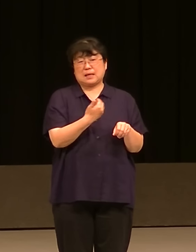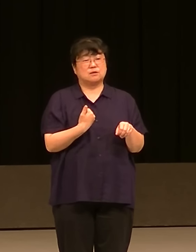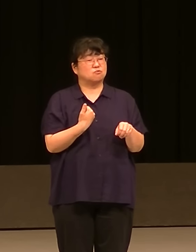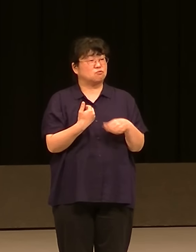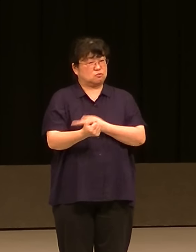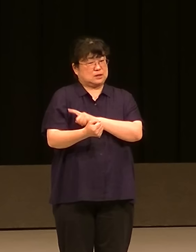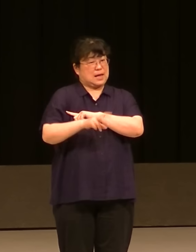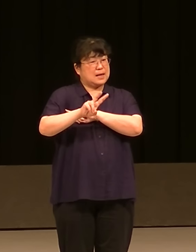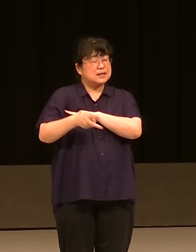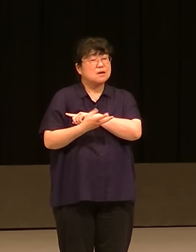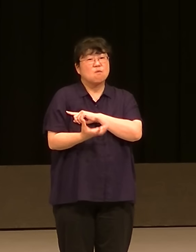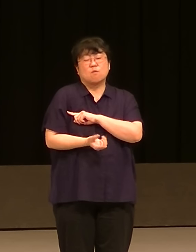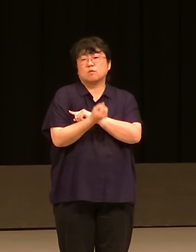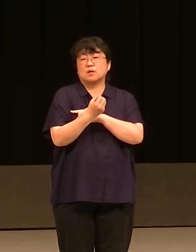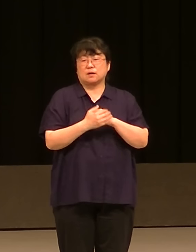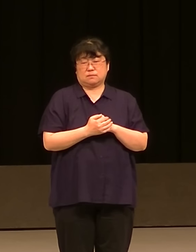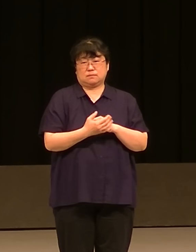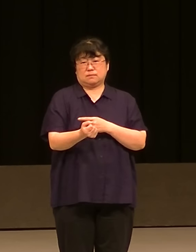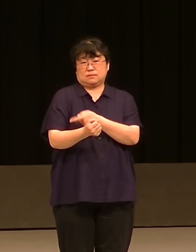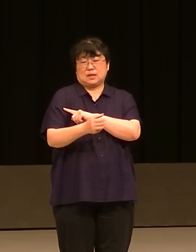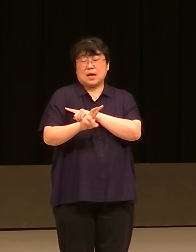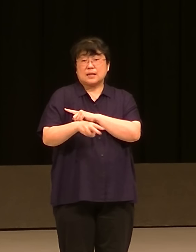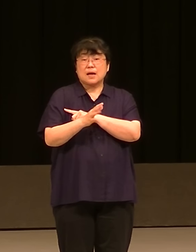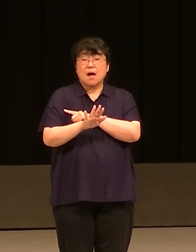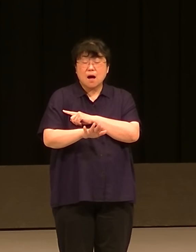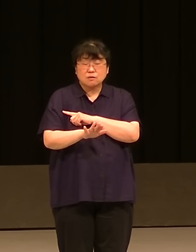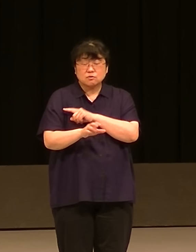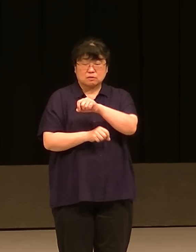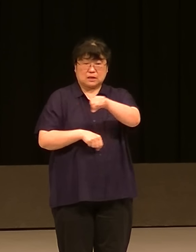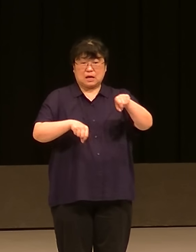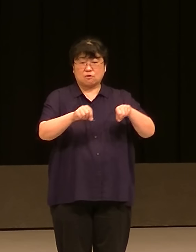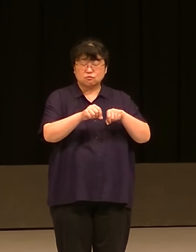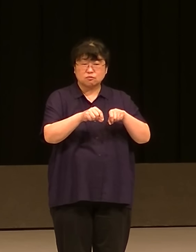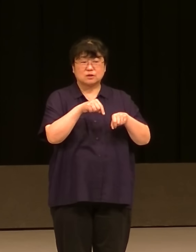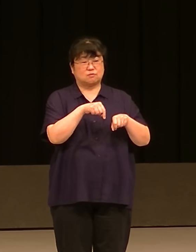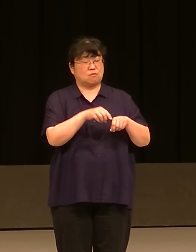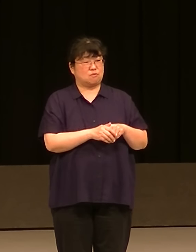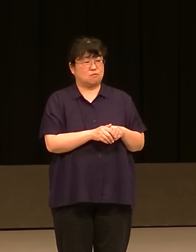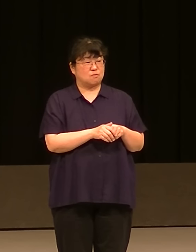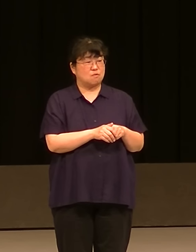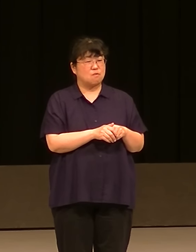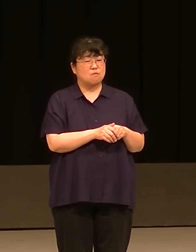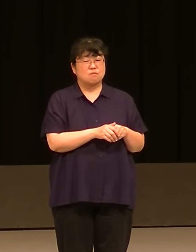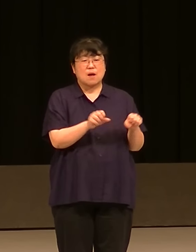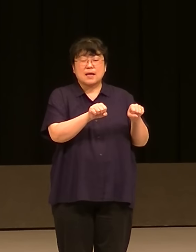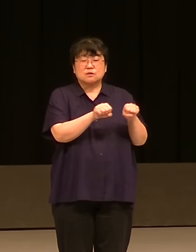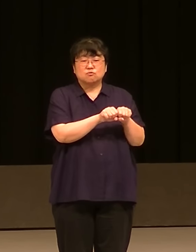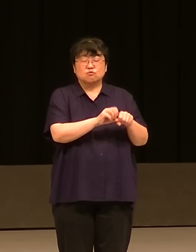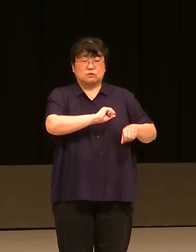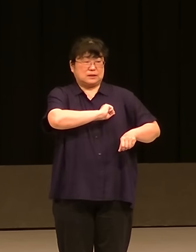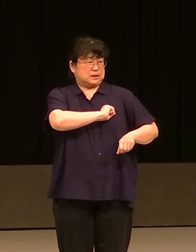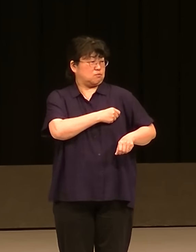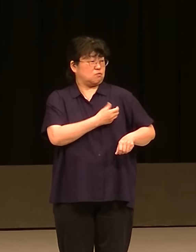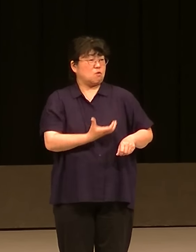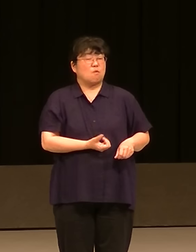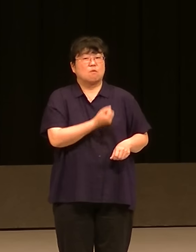がございます。権利がありますということは裏返して、そのこれらのことを履行する義務もあ